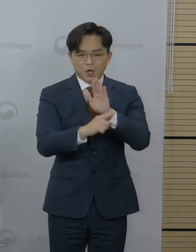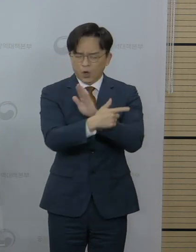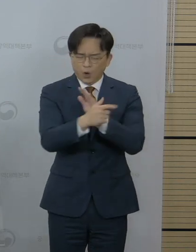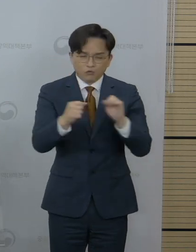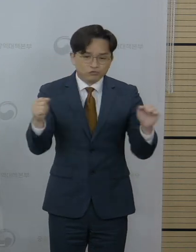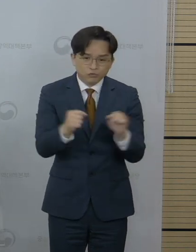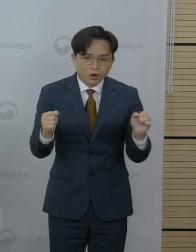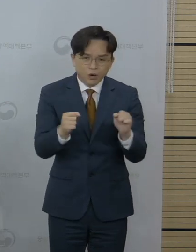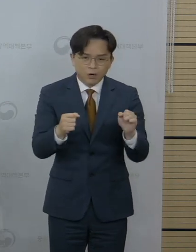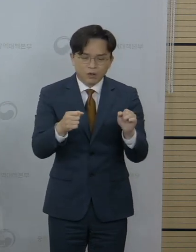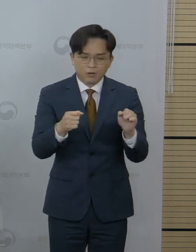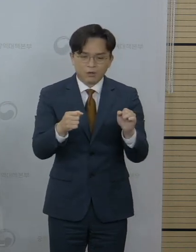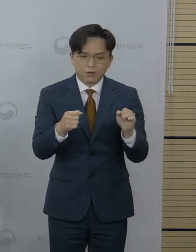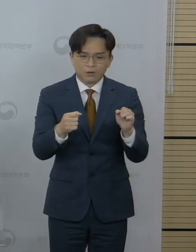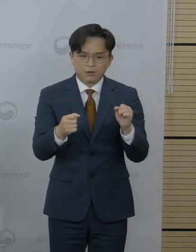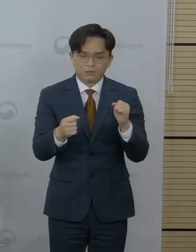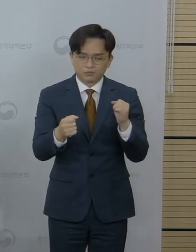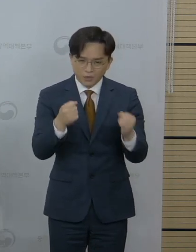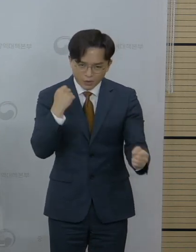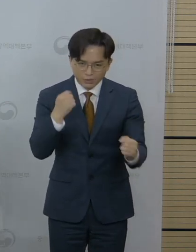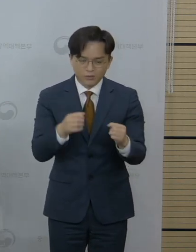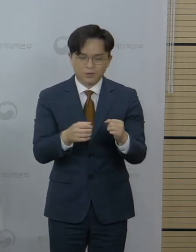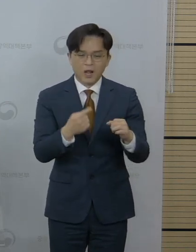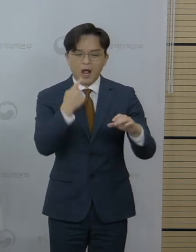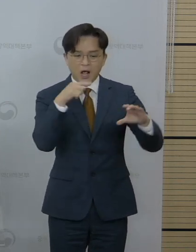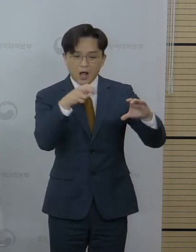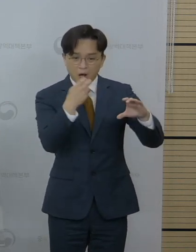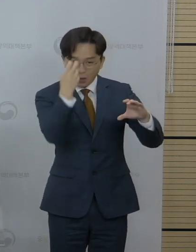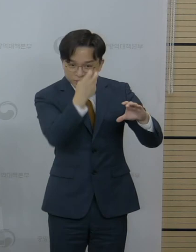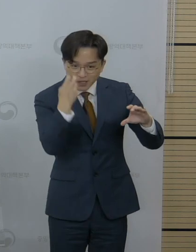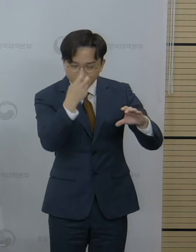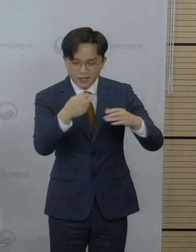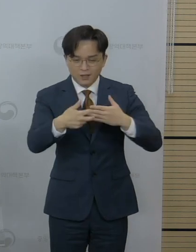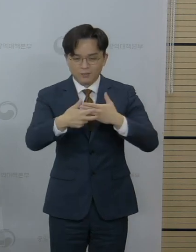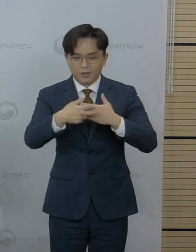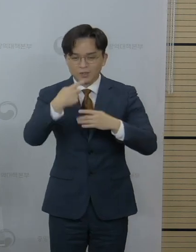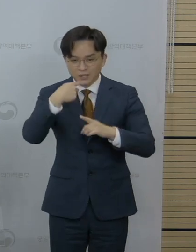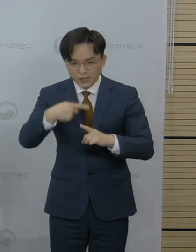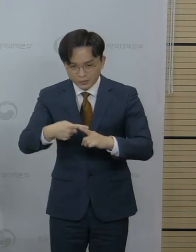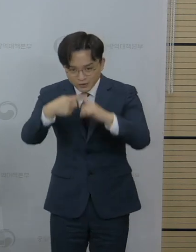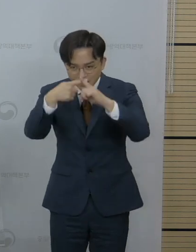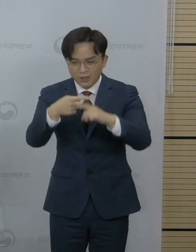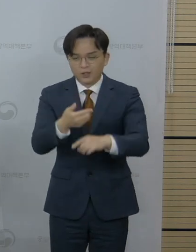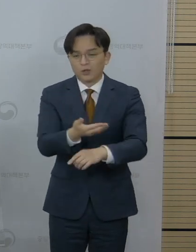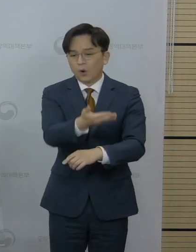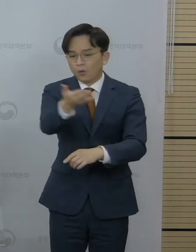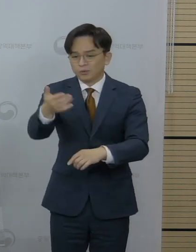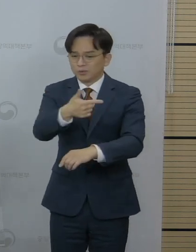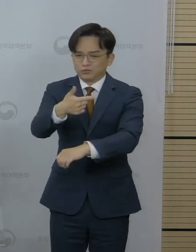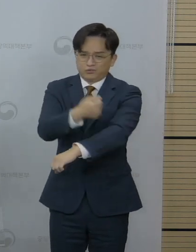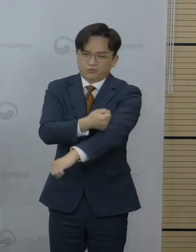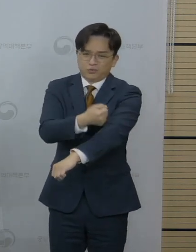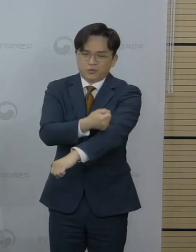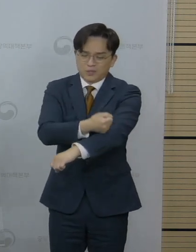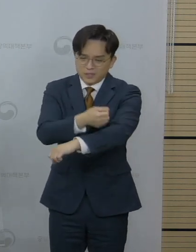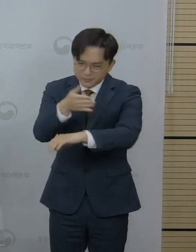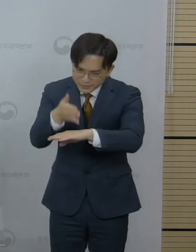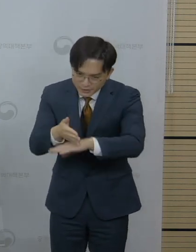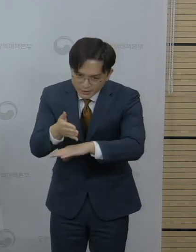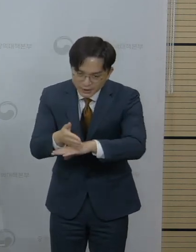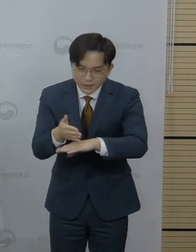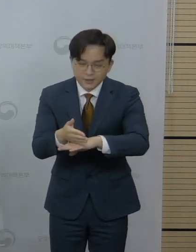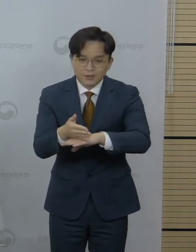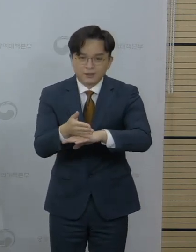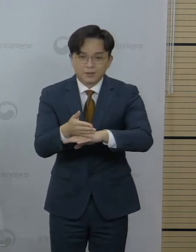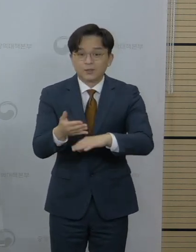방역 담당자들께 깊은 감사를 드리면서 이러한 일선의 방역 담당자들, 그리고